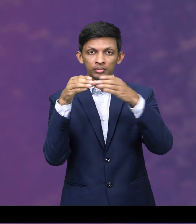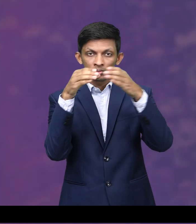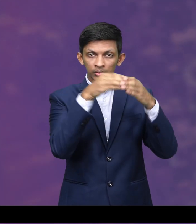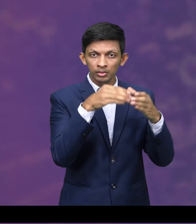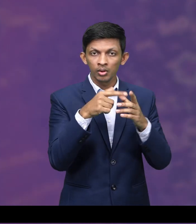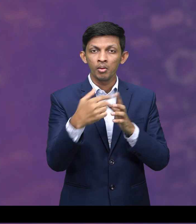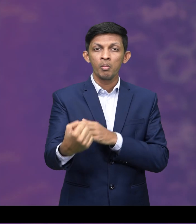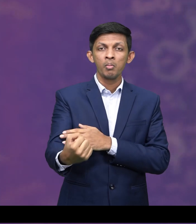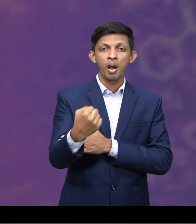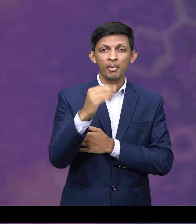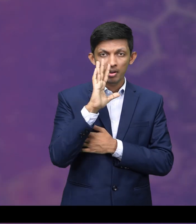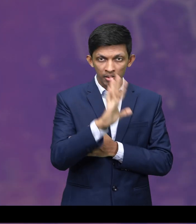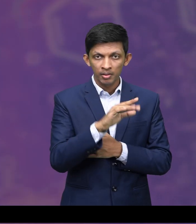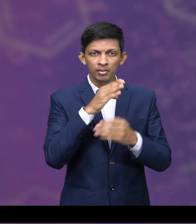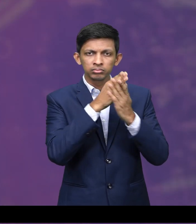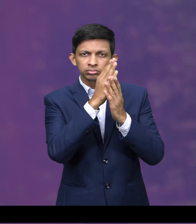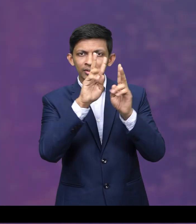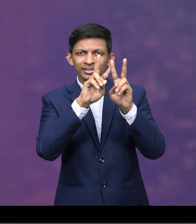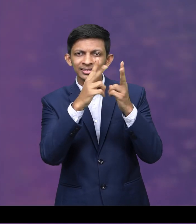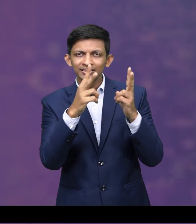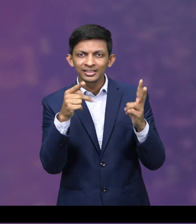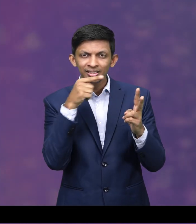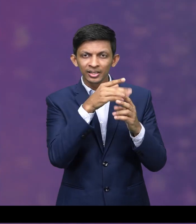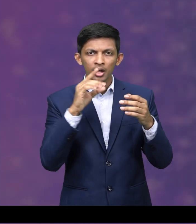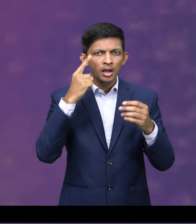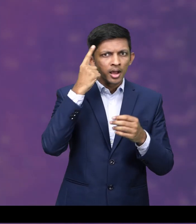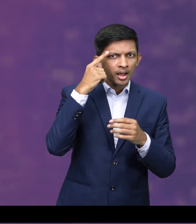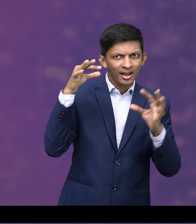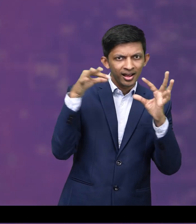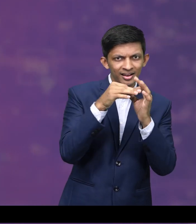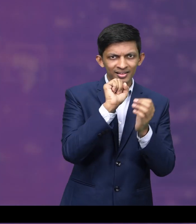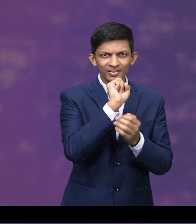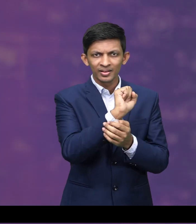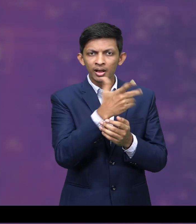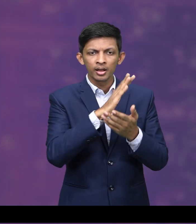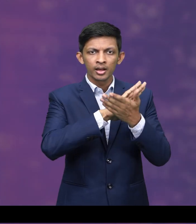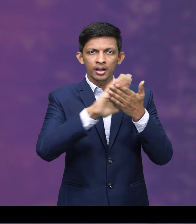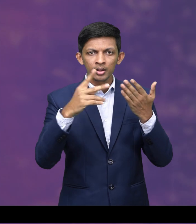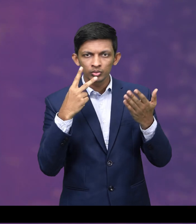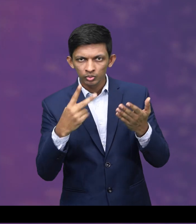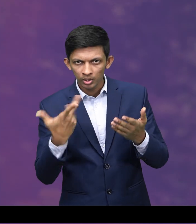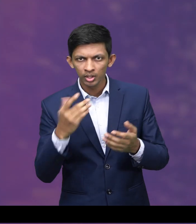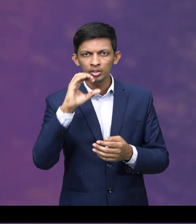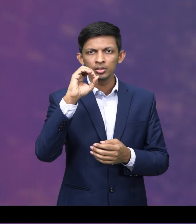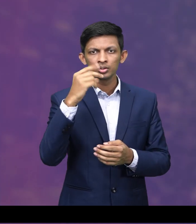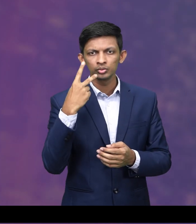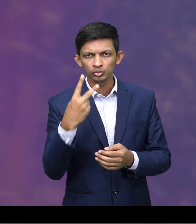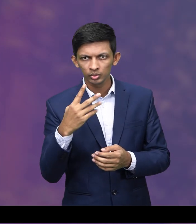పరోక్షంగా హైడ్రోజన్ మరియు ఆక్సిజన్ ద్వారా ఏదైనా ఇతర మూలకానికి సంబంధించిన మూలకం